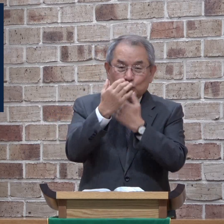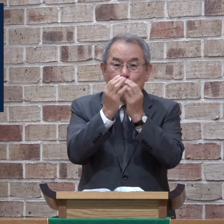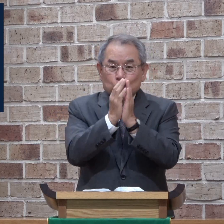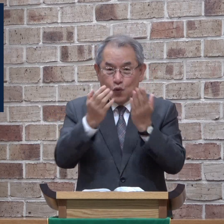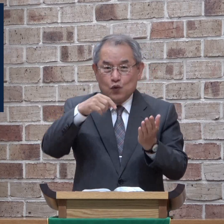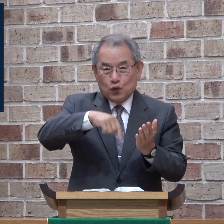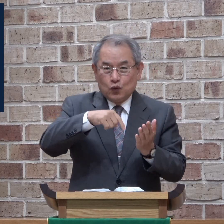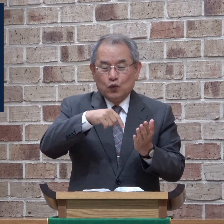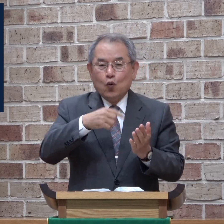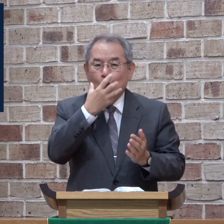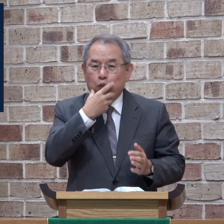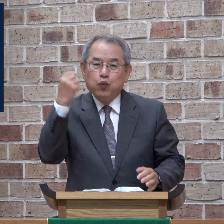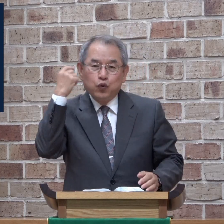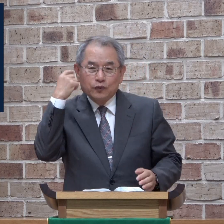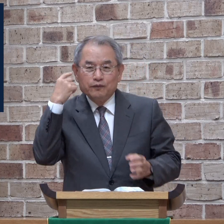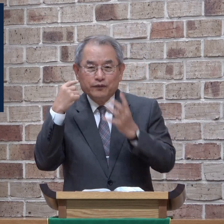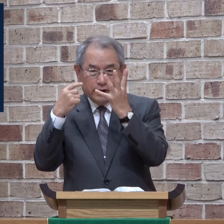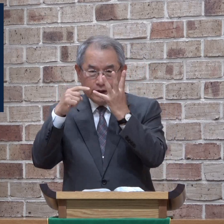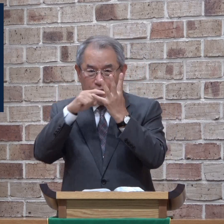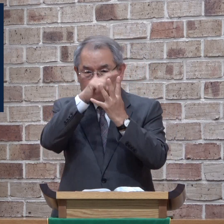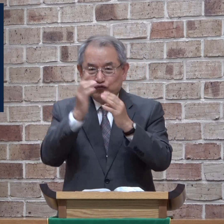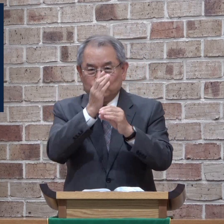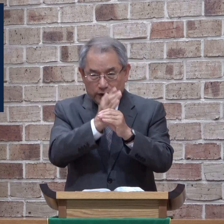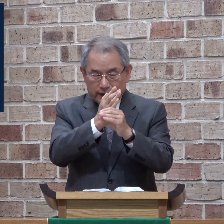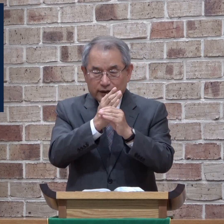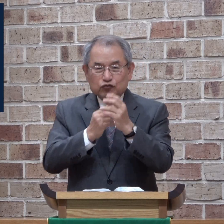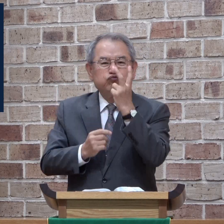오늘 가난한 여자의 스토리 중에